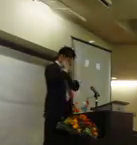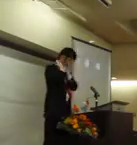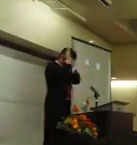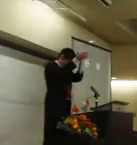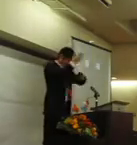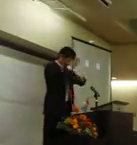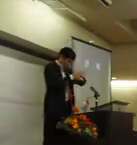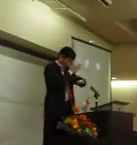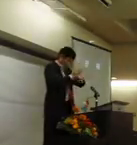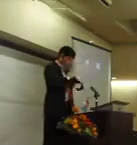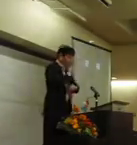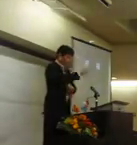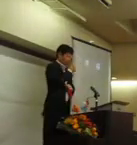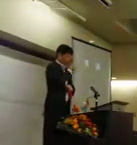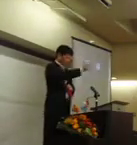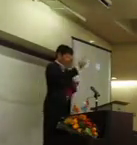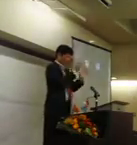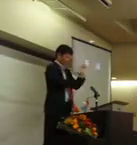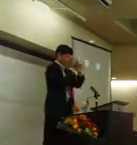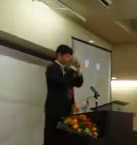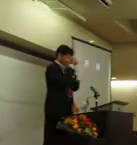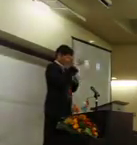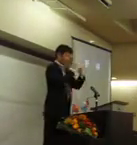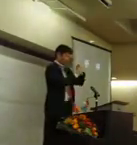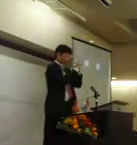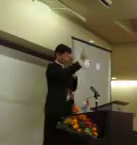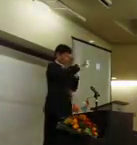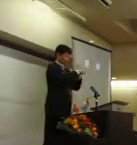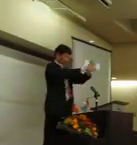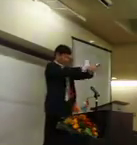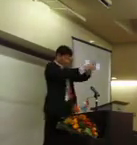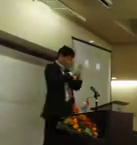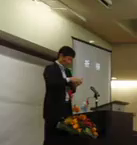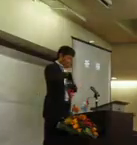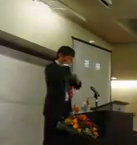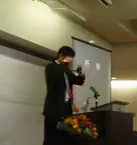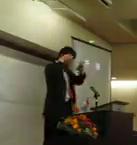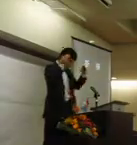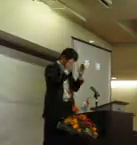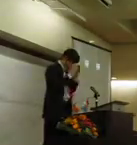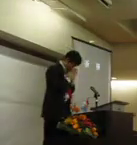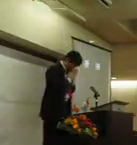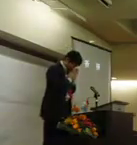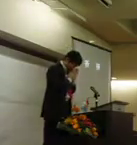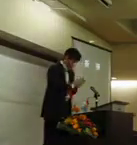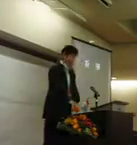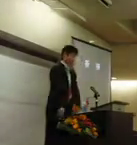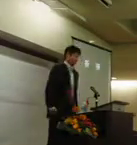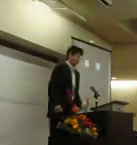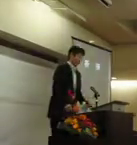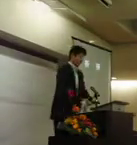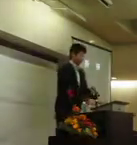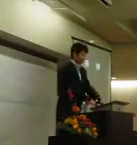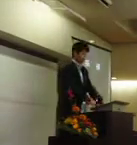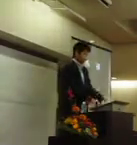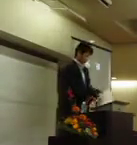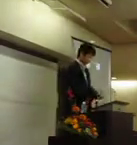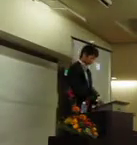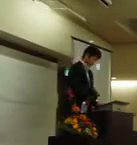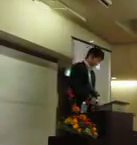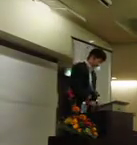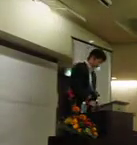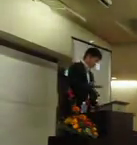技イエス様にお任せいたします。ありがとうございます。主イエスキリストの名によってお祈りいたします。